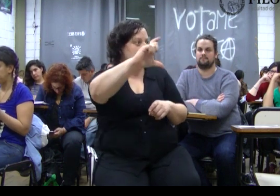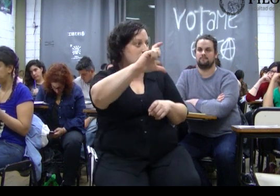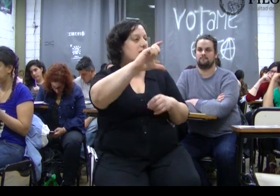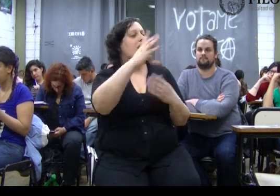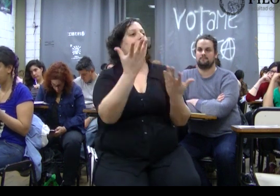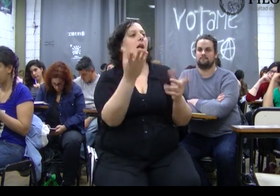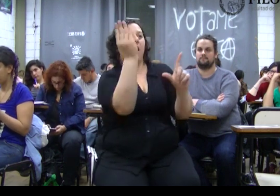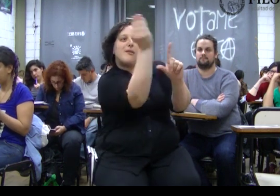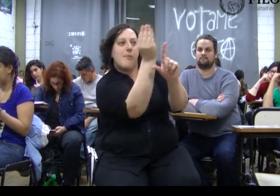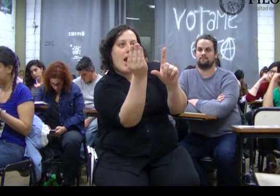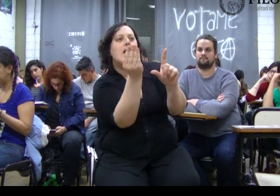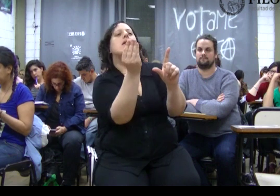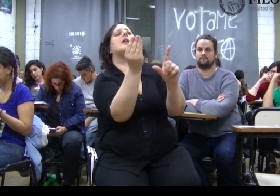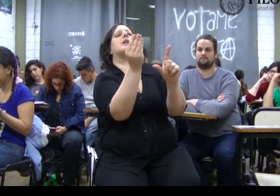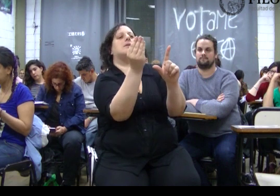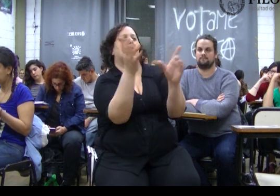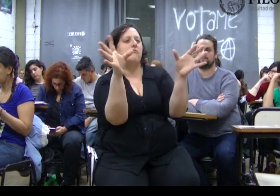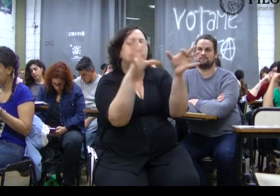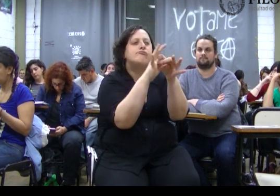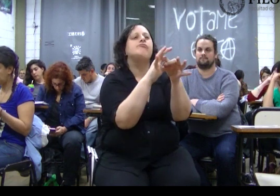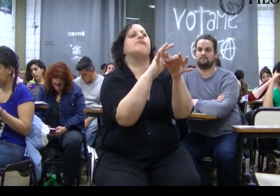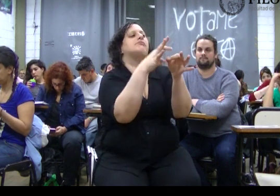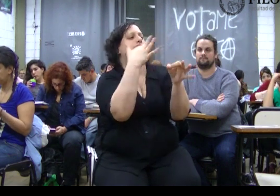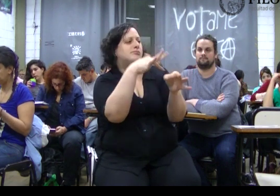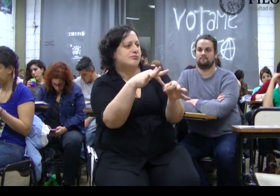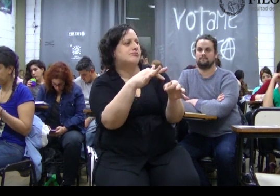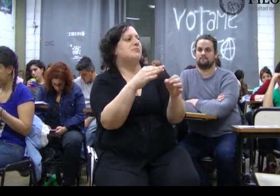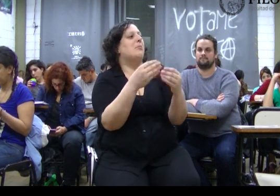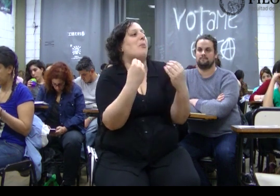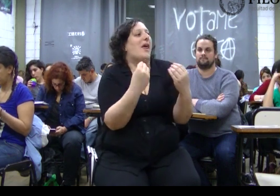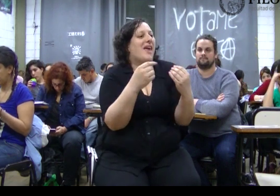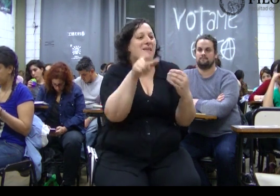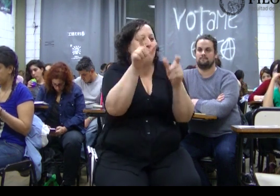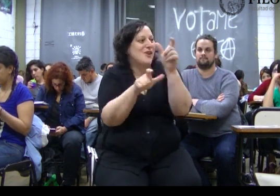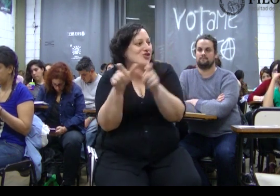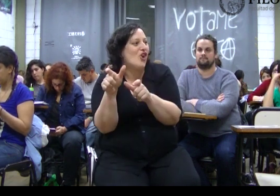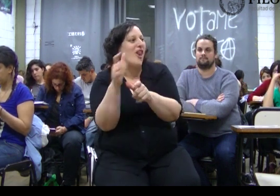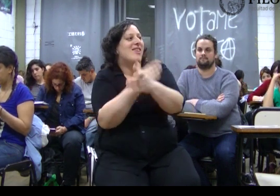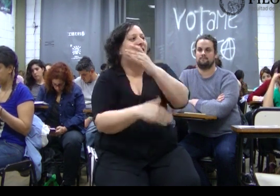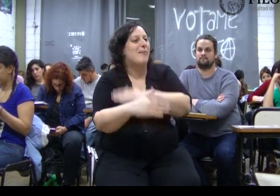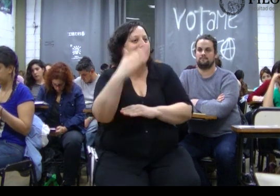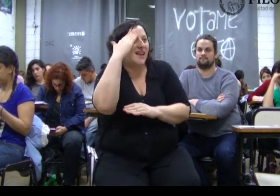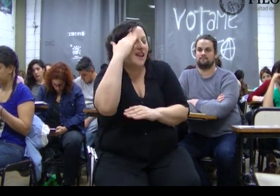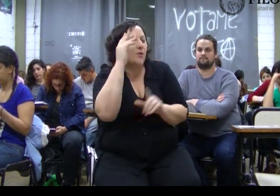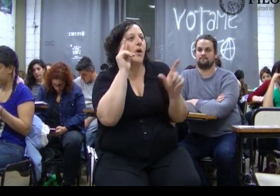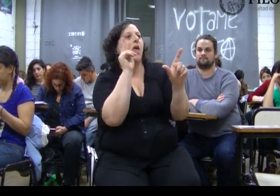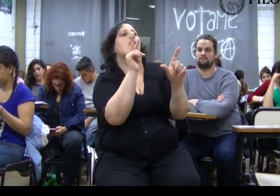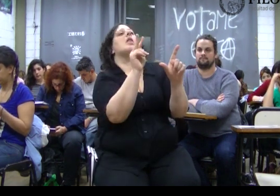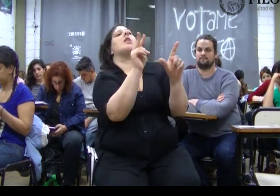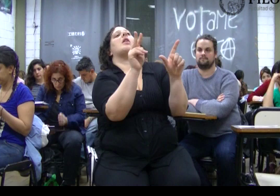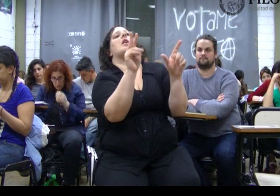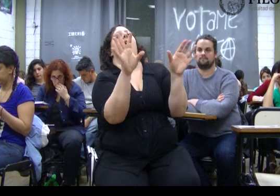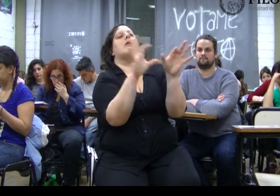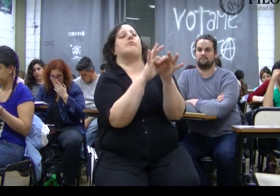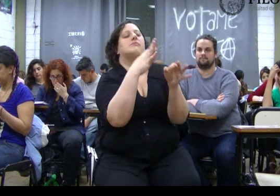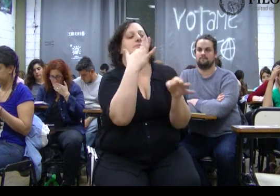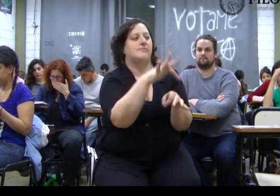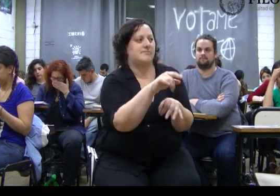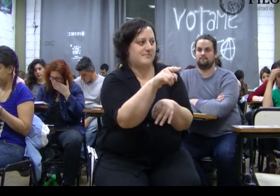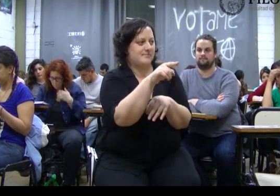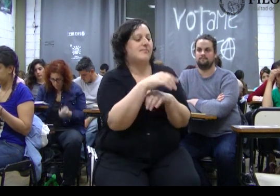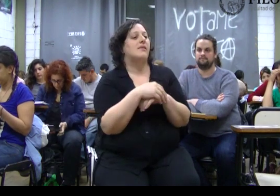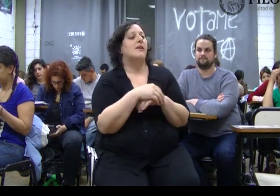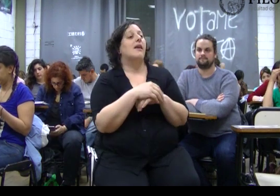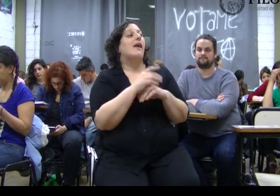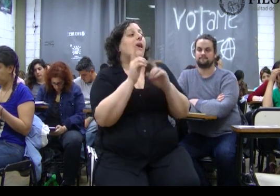para las personas con discapacidad intelectual, ¿sí? Y fundamentalmente también hacer la